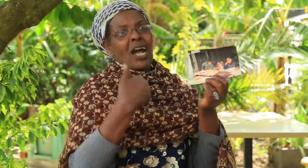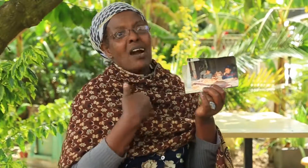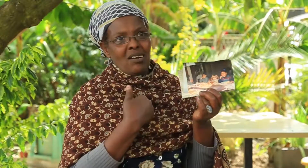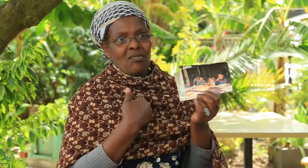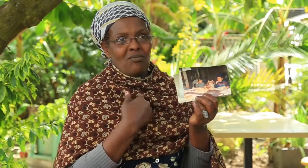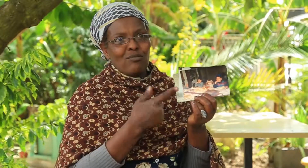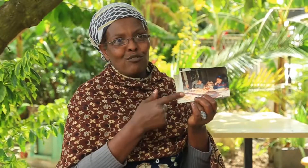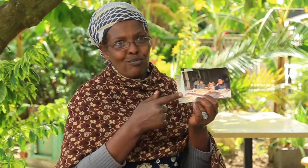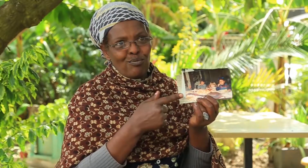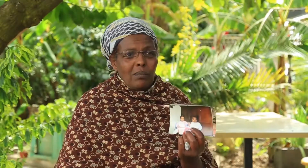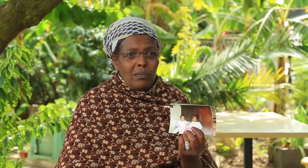ይታያል።